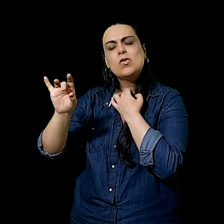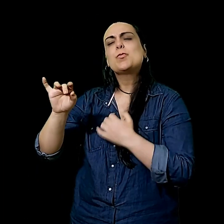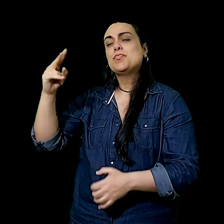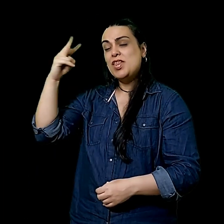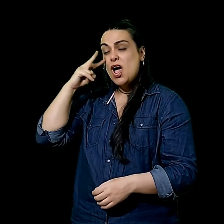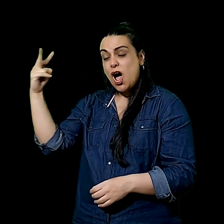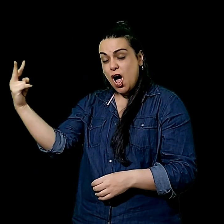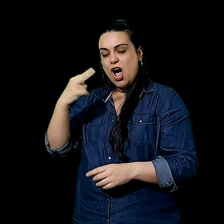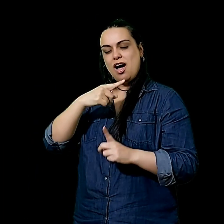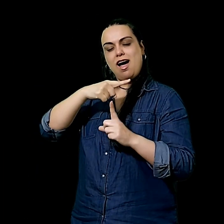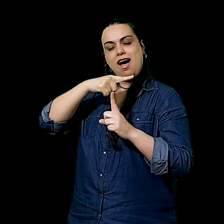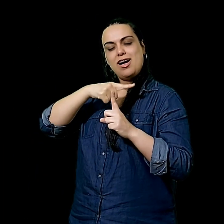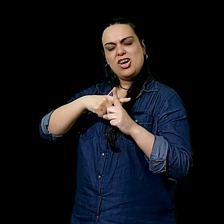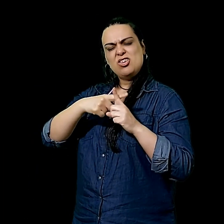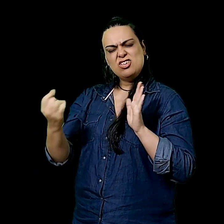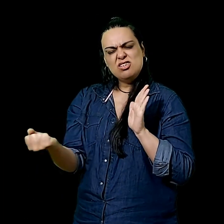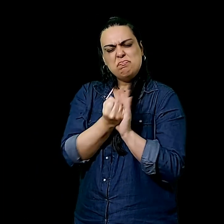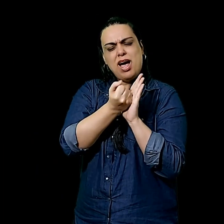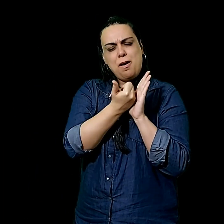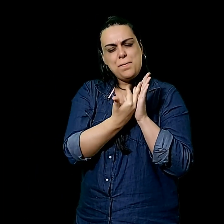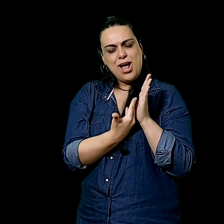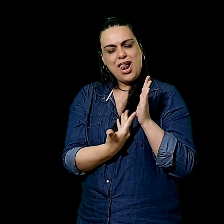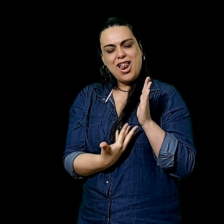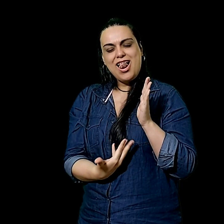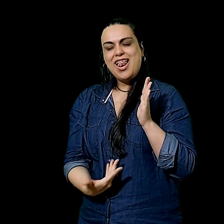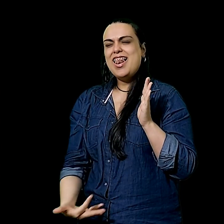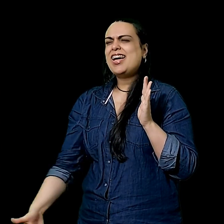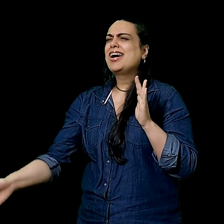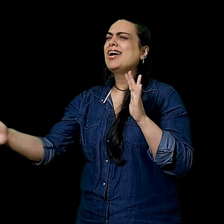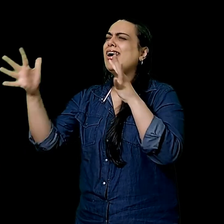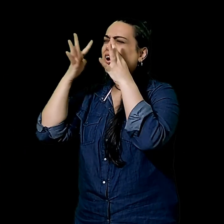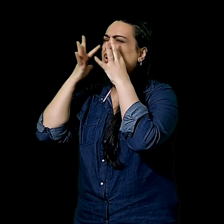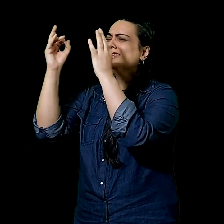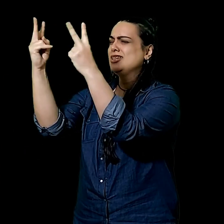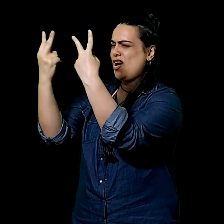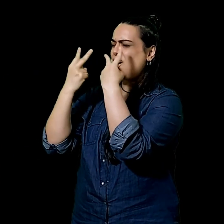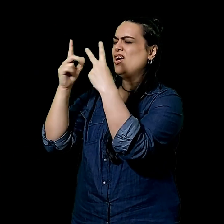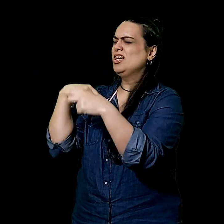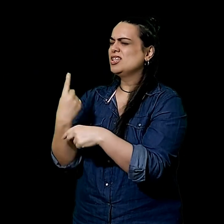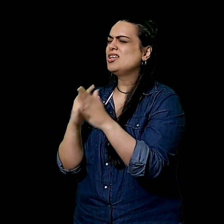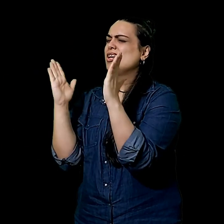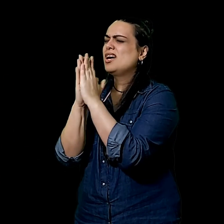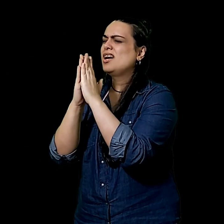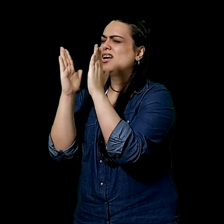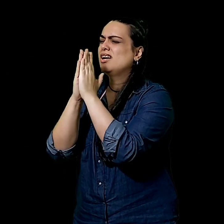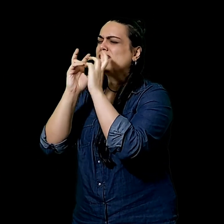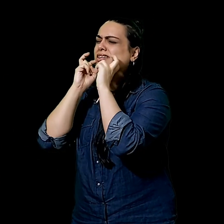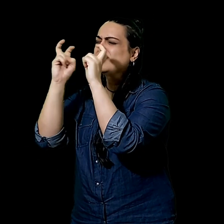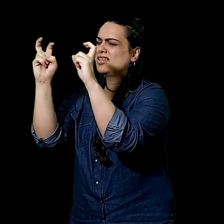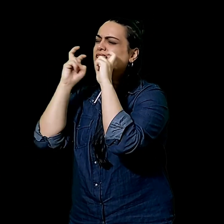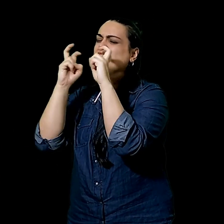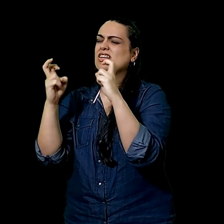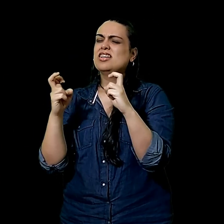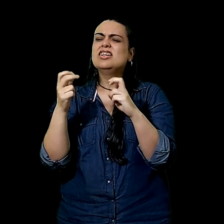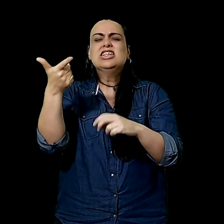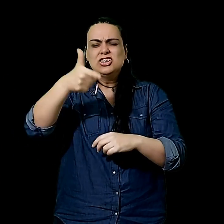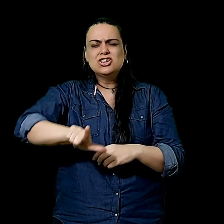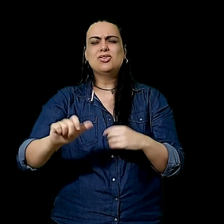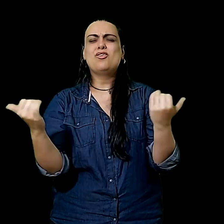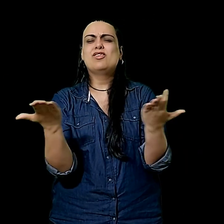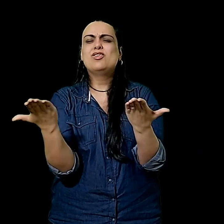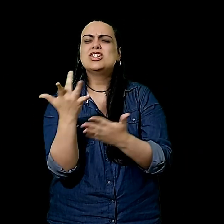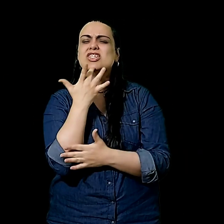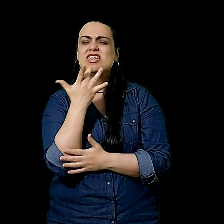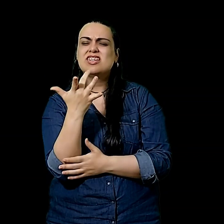o sangue dele, que é sobre nós, ouve a nossa súplica, Senhor. Mais uma vez na tarde desse